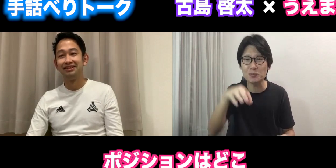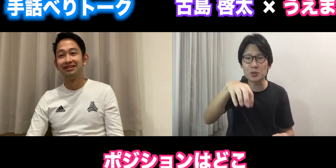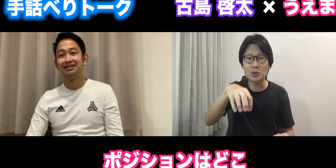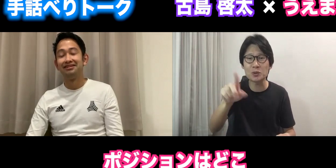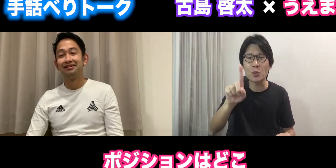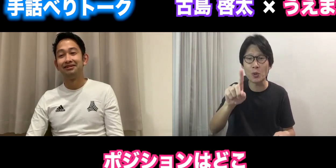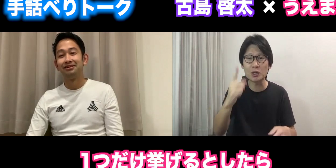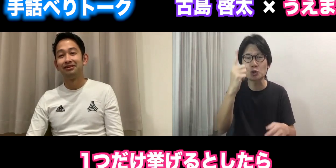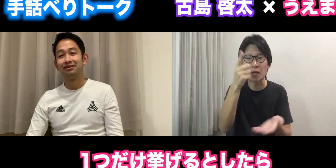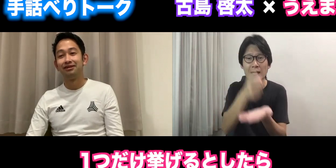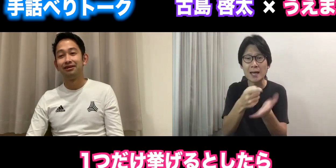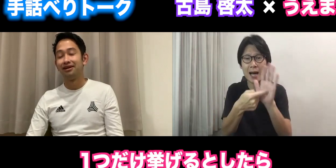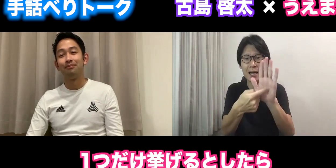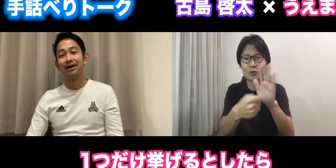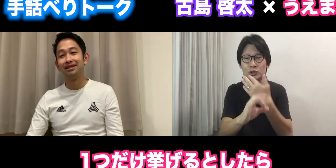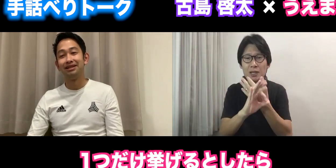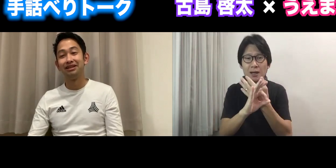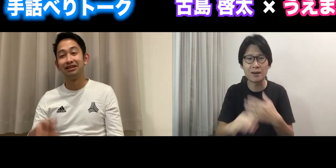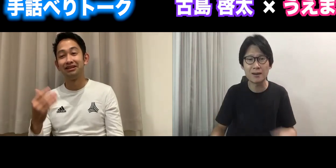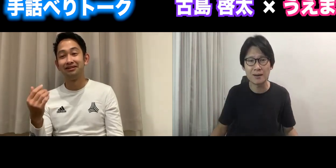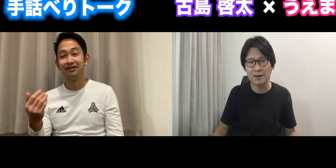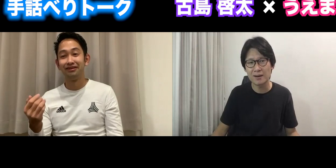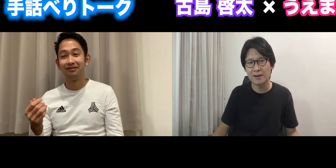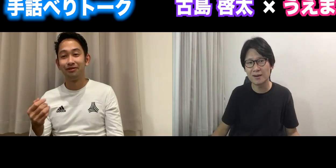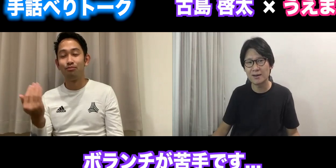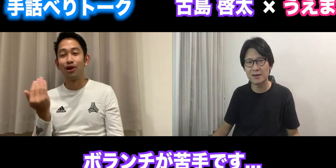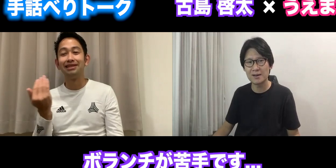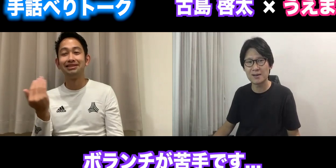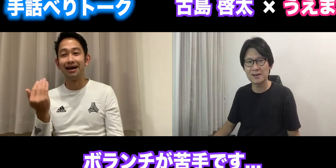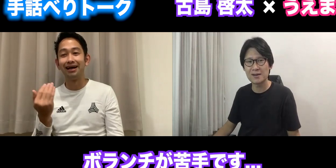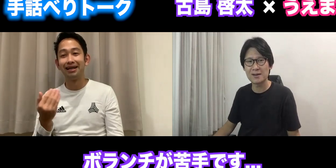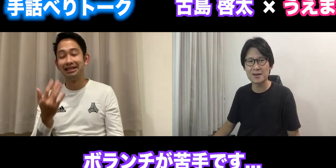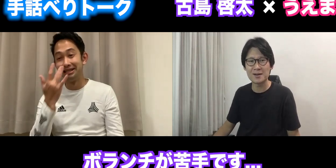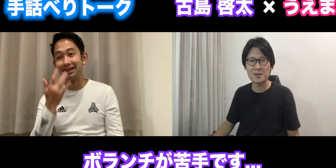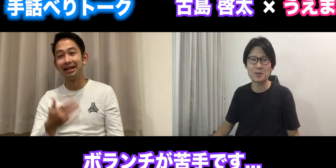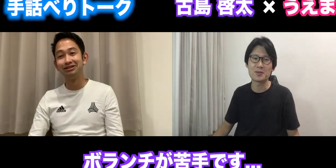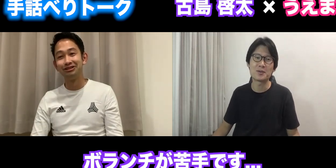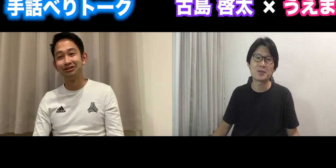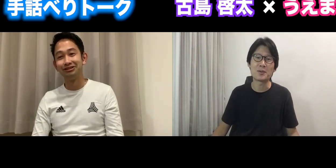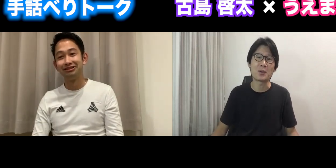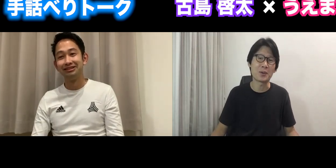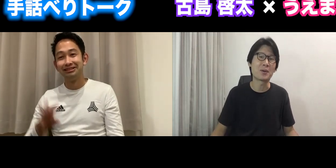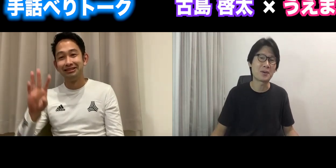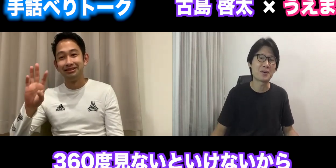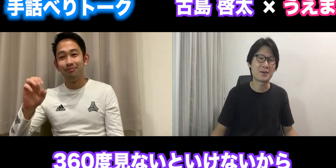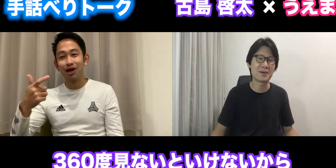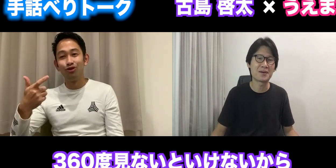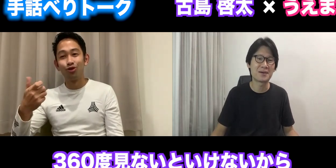ポジションはどこスーツあげたりご覧市が苦手ですダン白緑